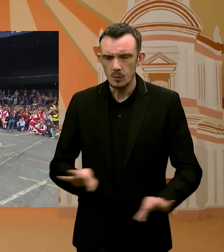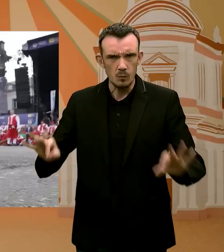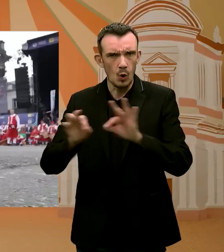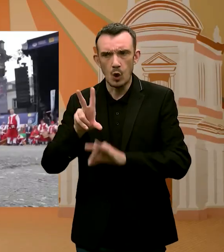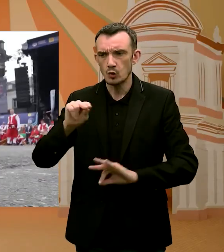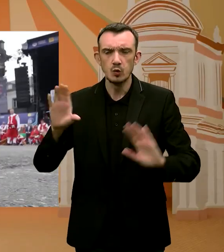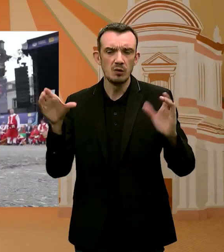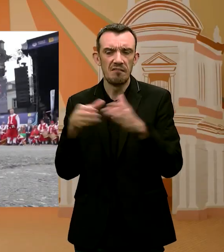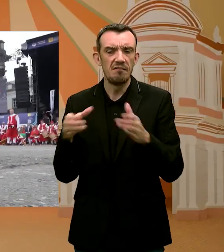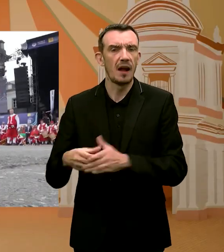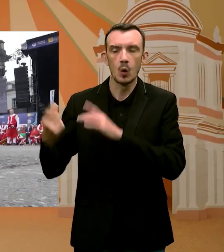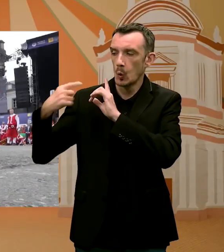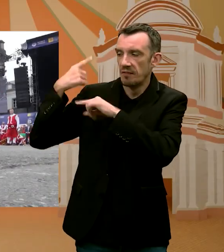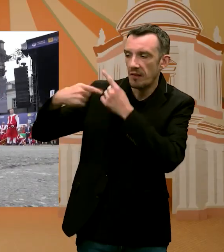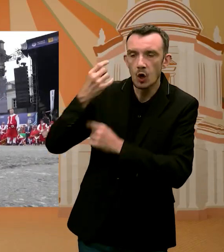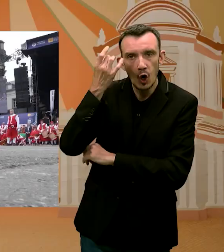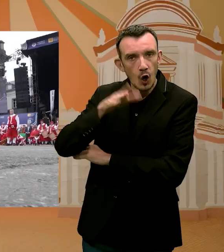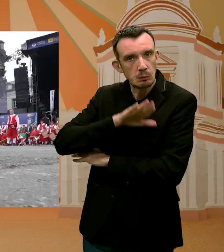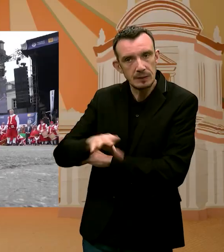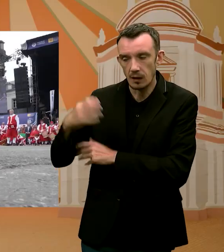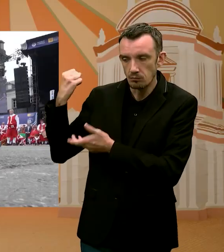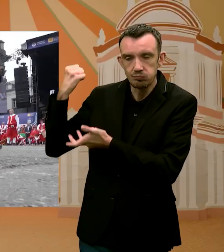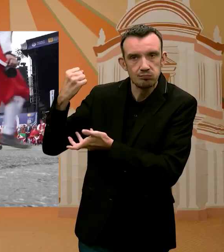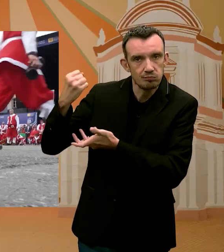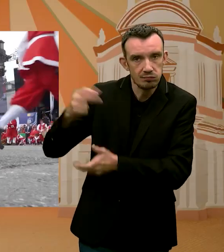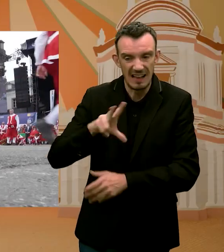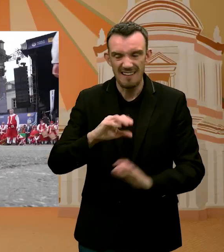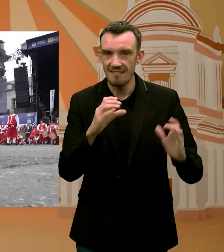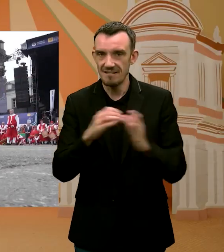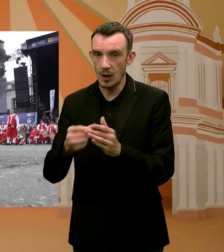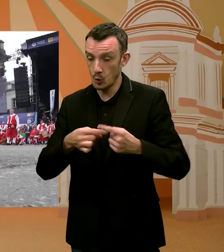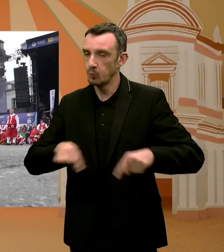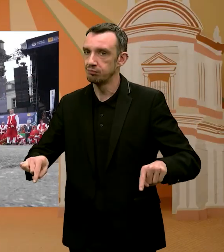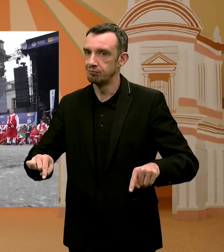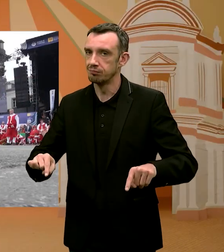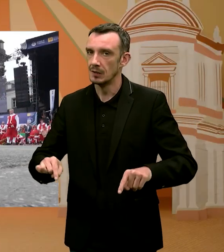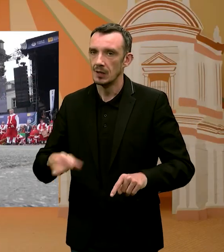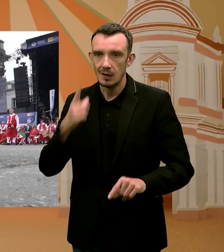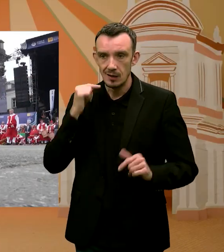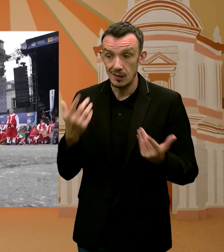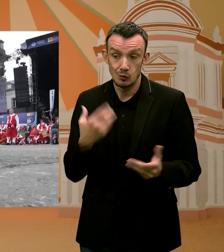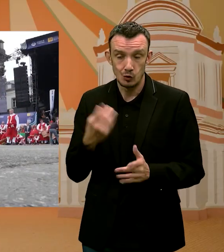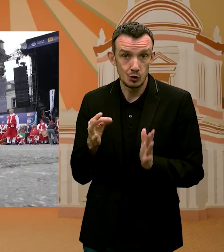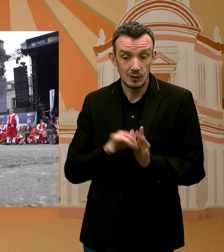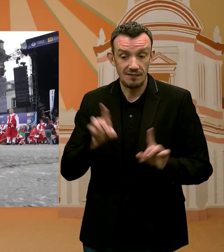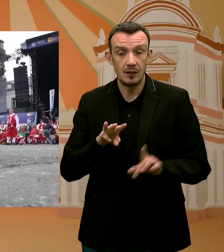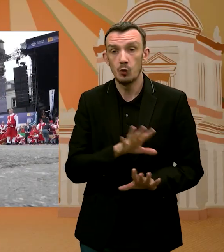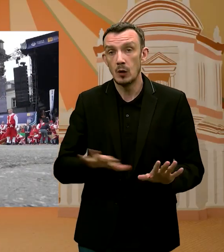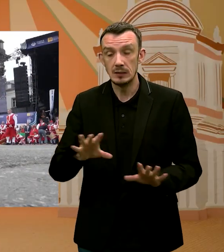toute une richesse. C'est à souligner. Et ils sont tous présents aux fêtes de Wallonie, bien entendu, c'est la fête. Et puis